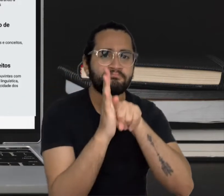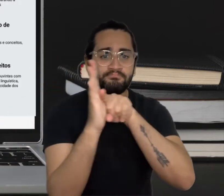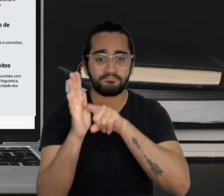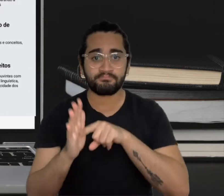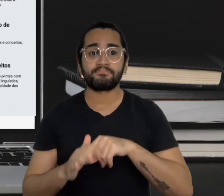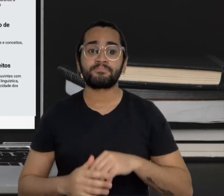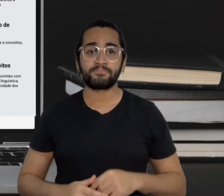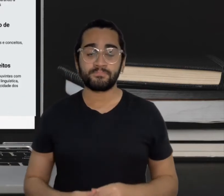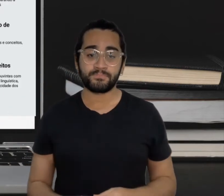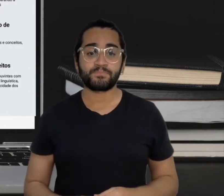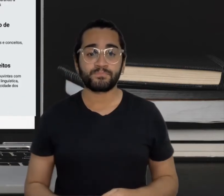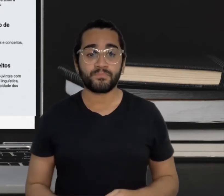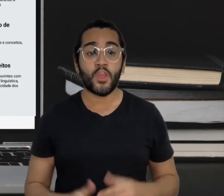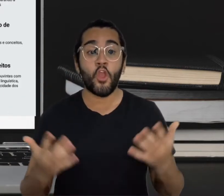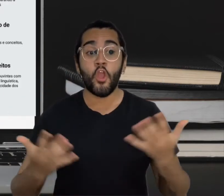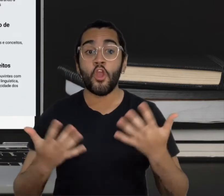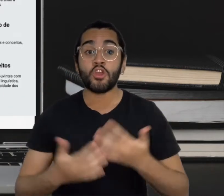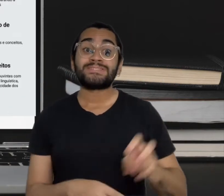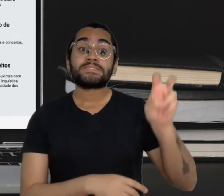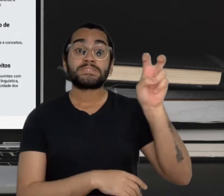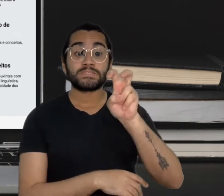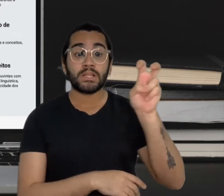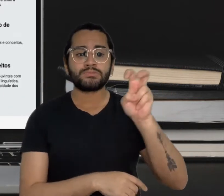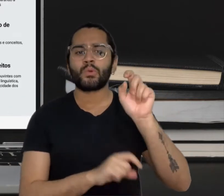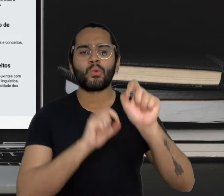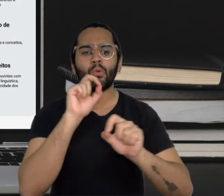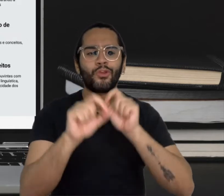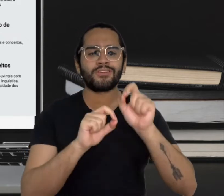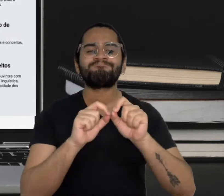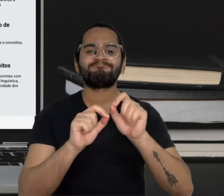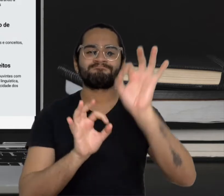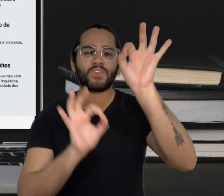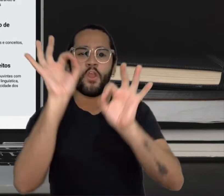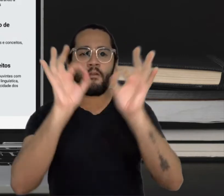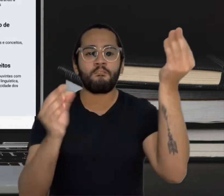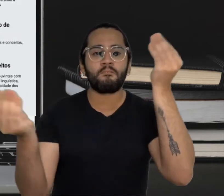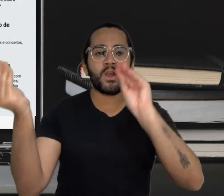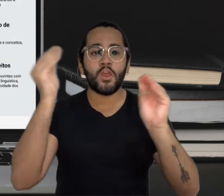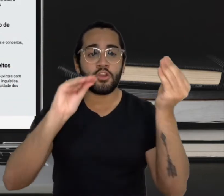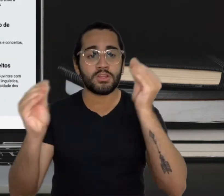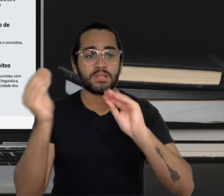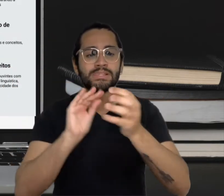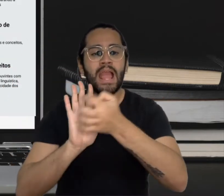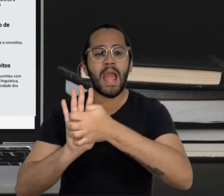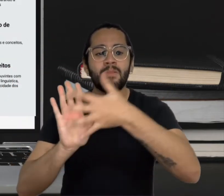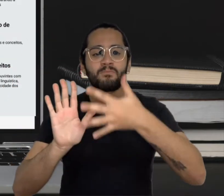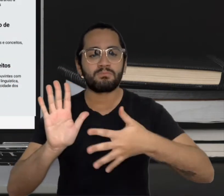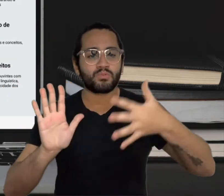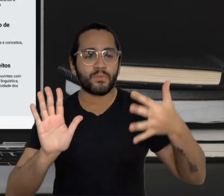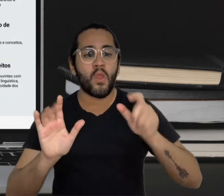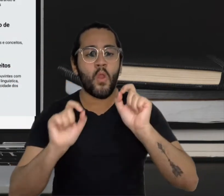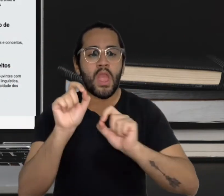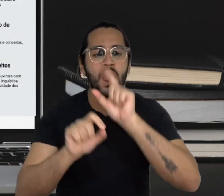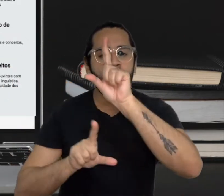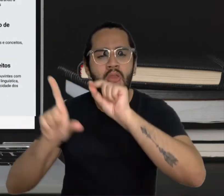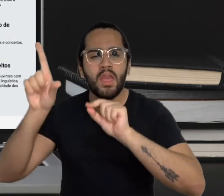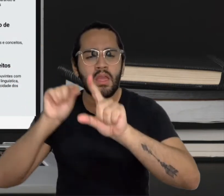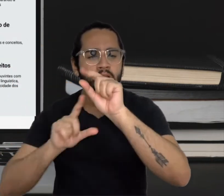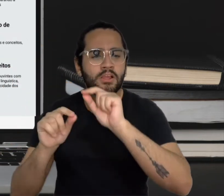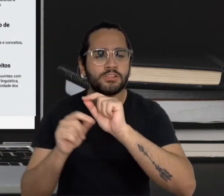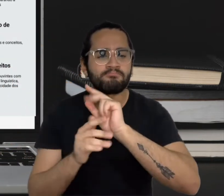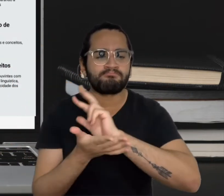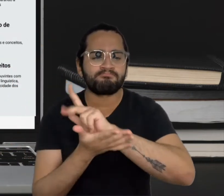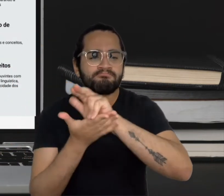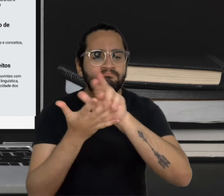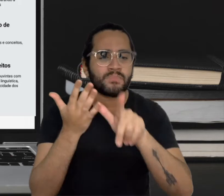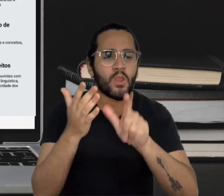vídeos e depois a publicação deles também. E agora na quinta etapa, o que nós fizemos foi a organização propriamente dita do e-book,